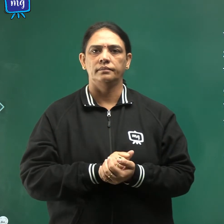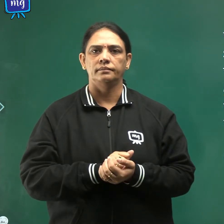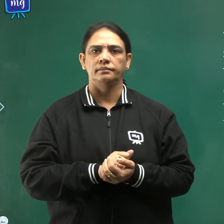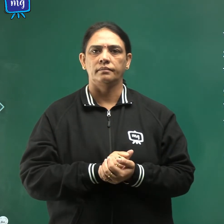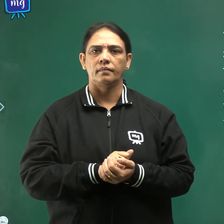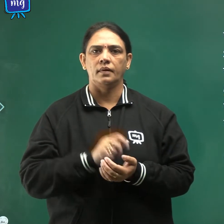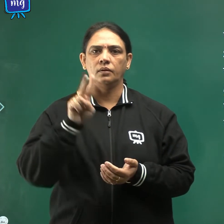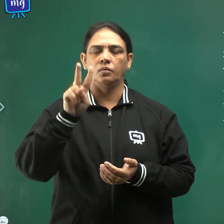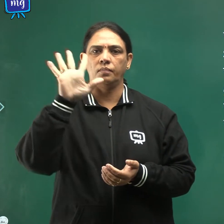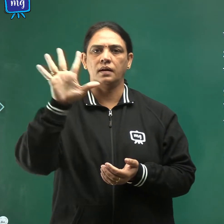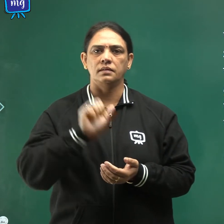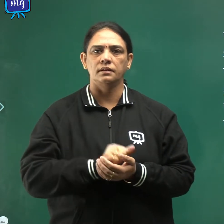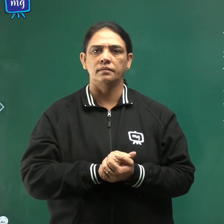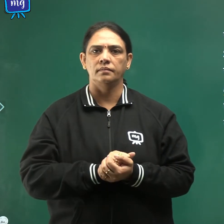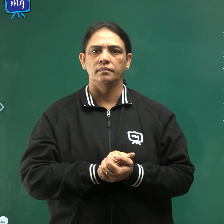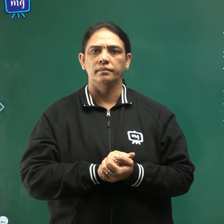25,